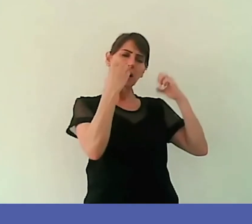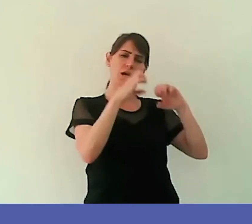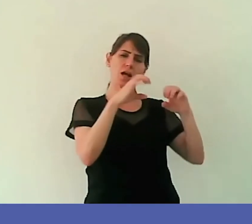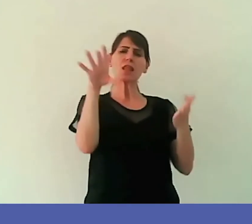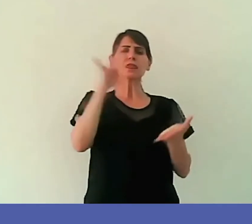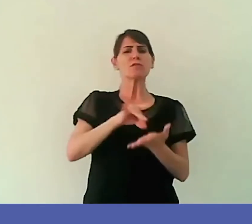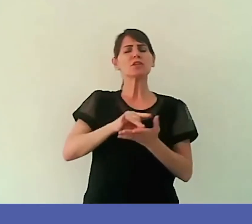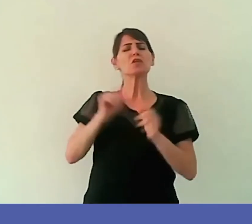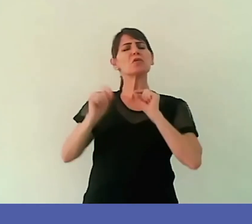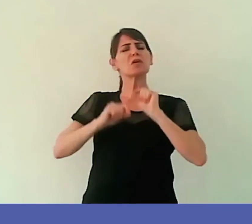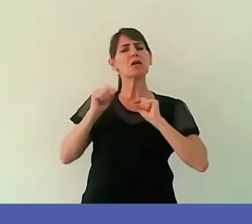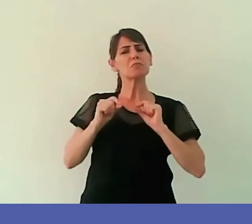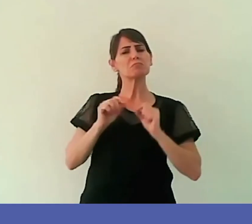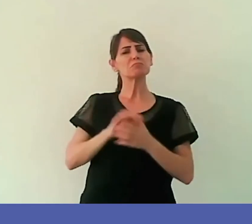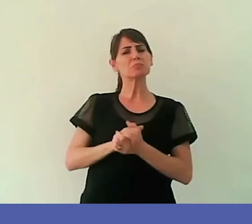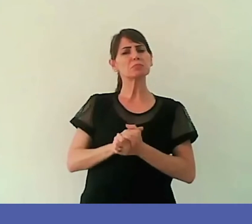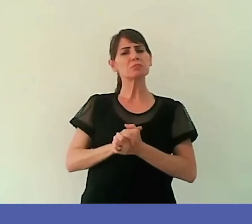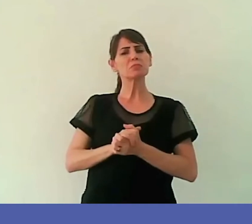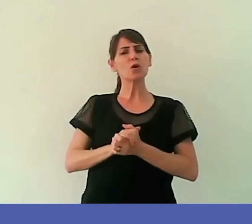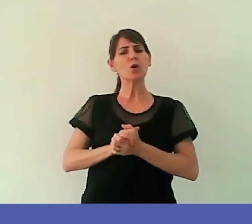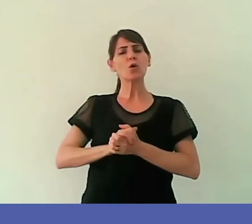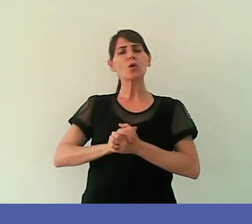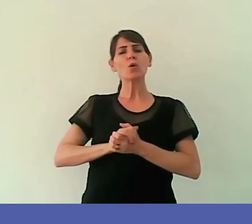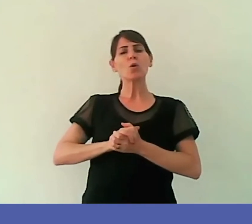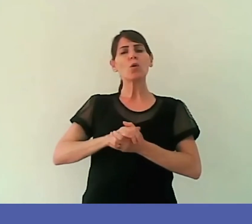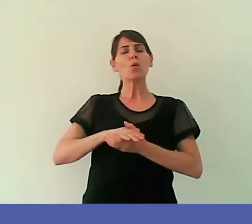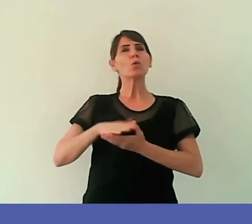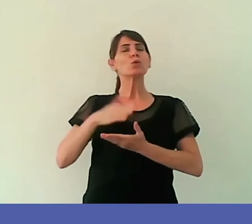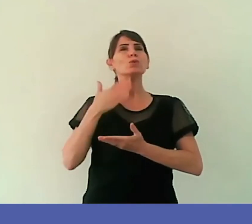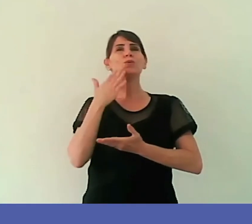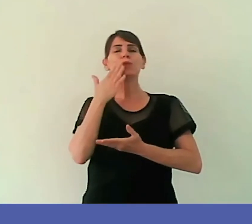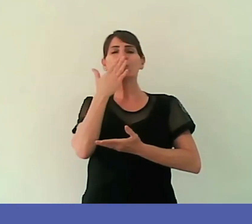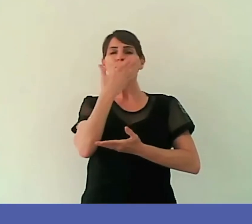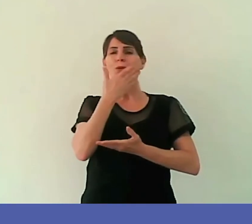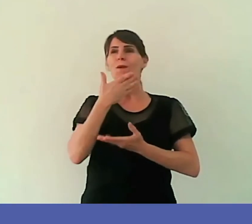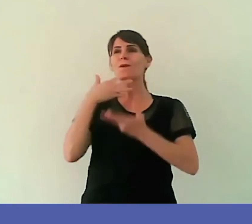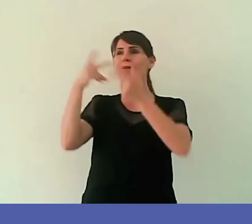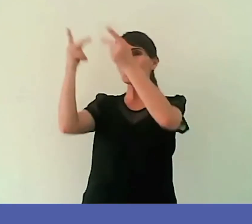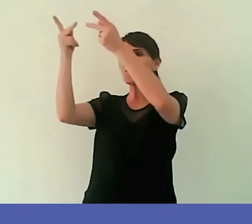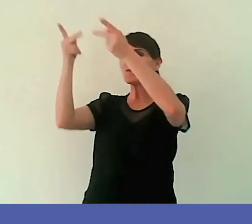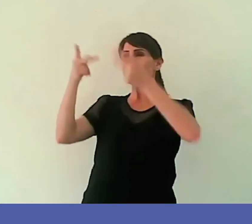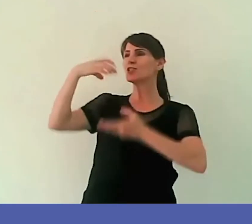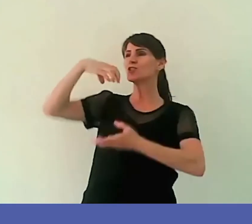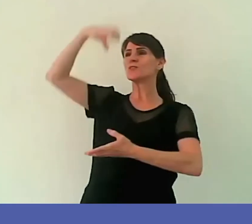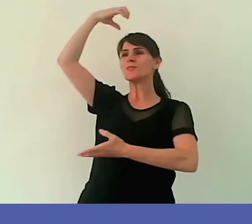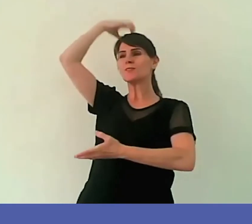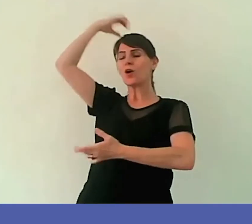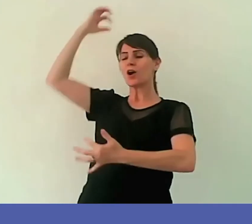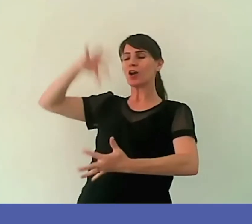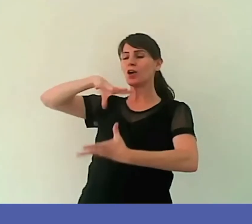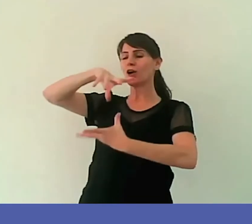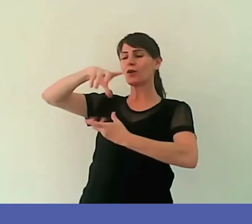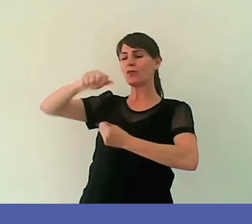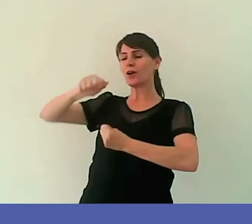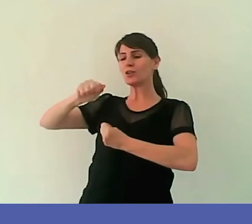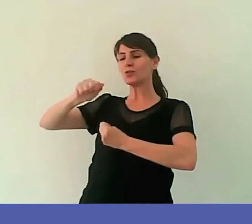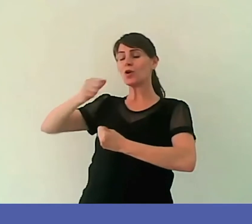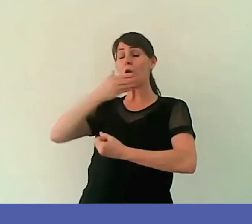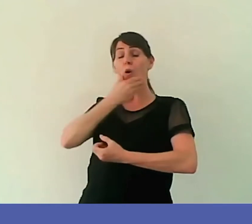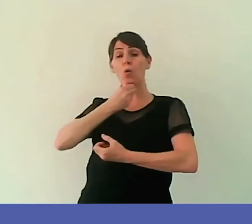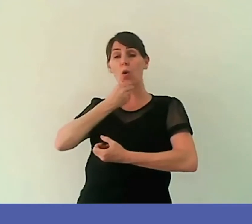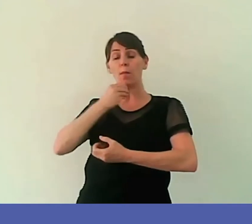um doce convite do Rei do Universo ao homem para participar do